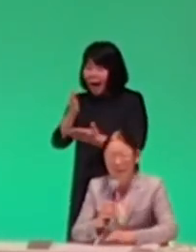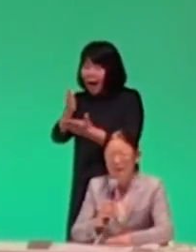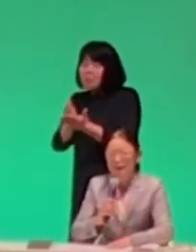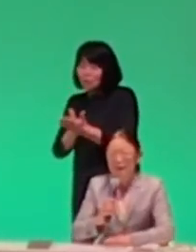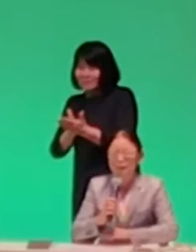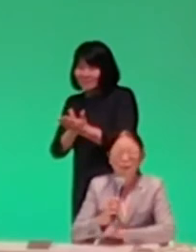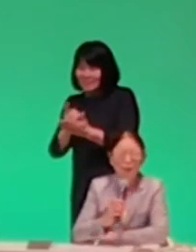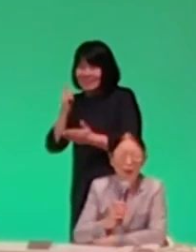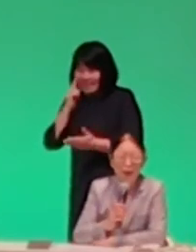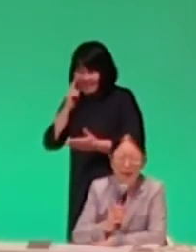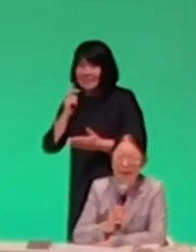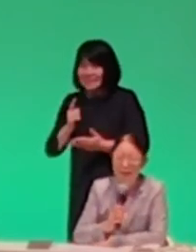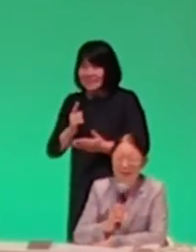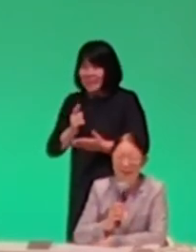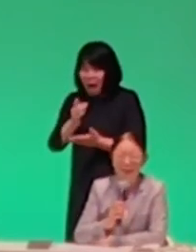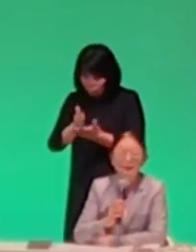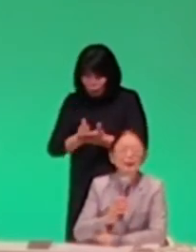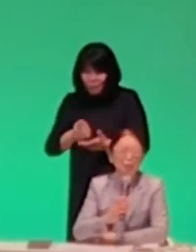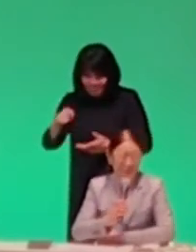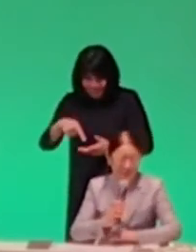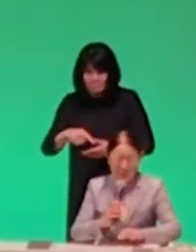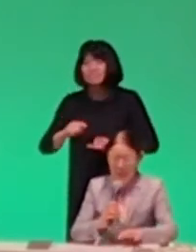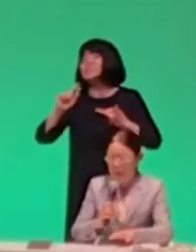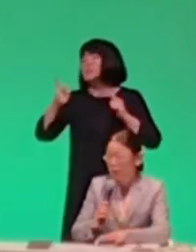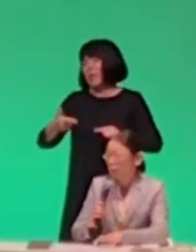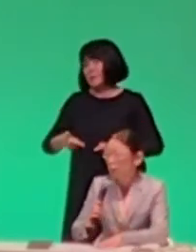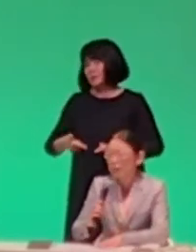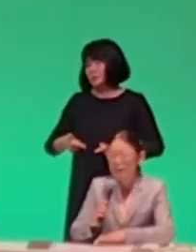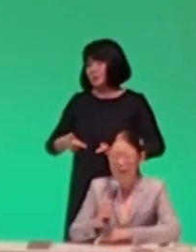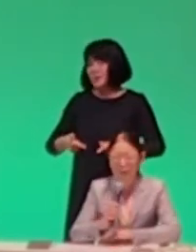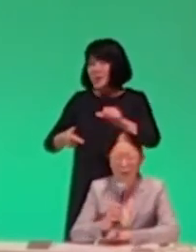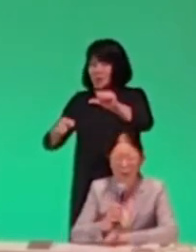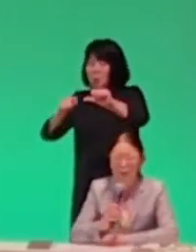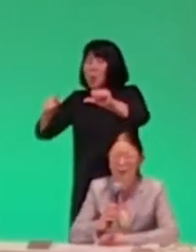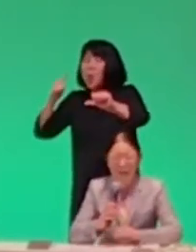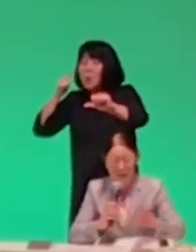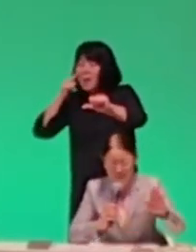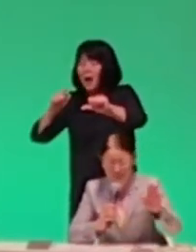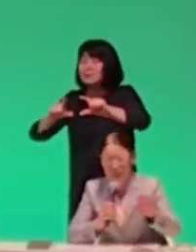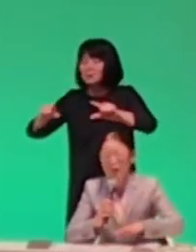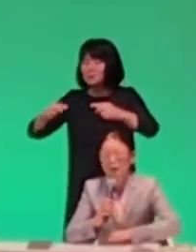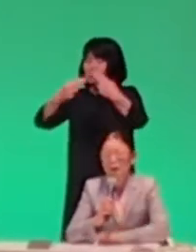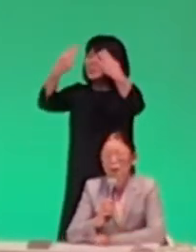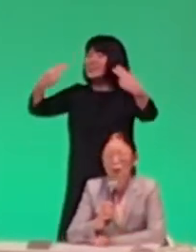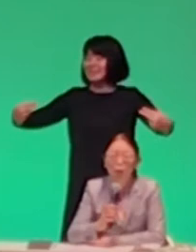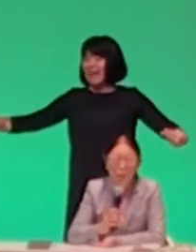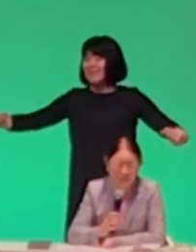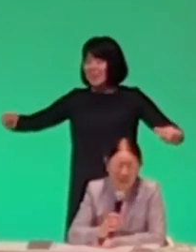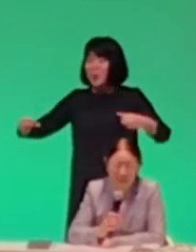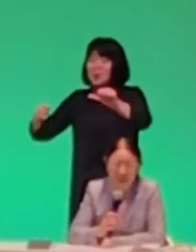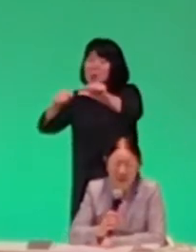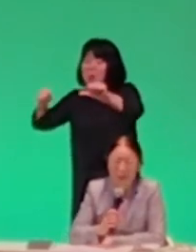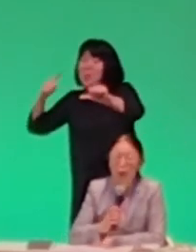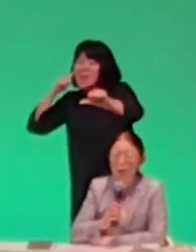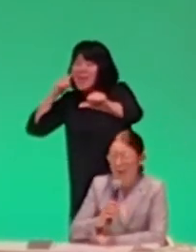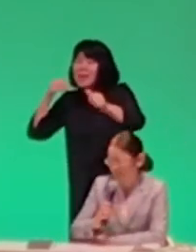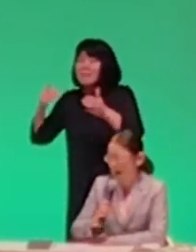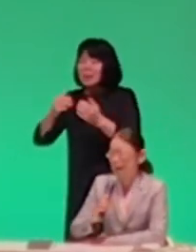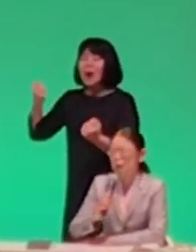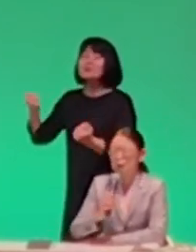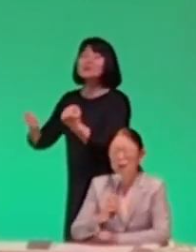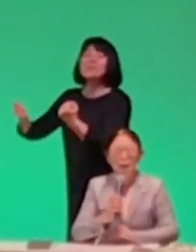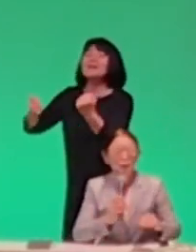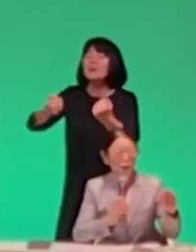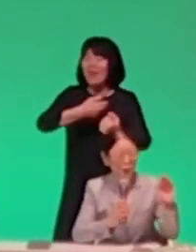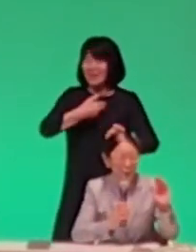うっていうふうに聞かれるんですが、違いますと。ここまでは来る、富士山5合目までは車で